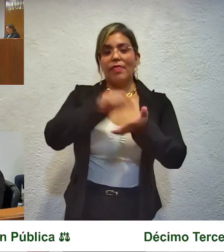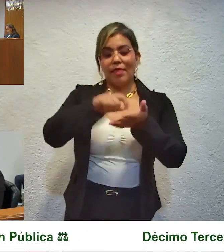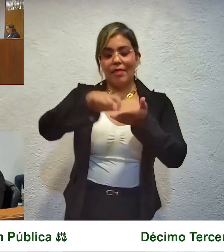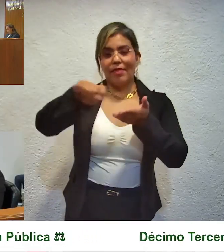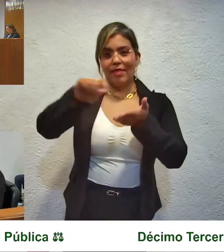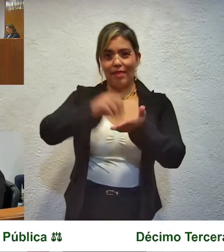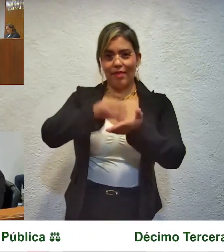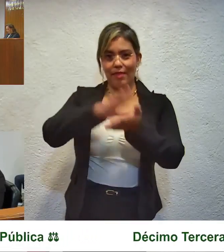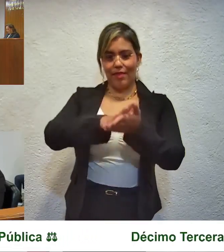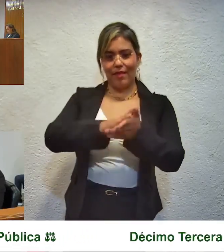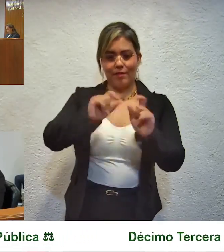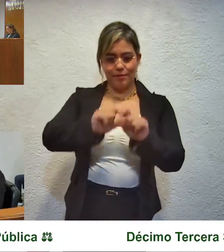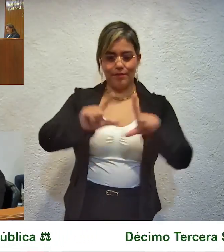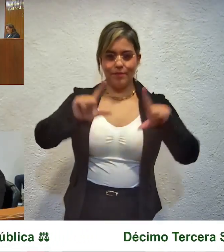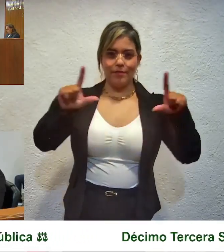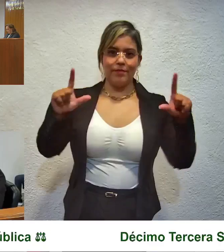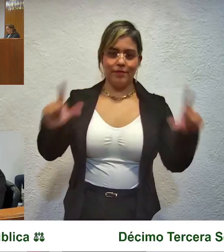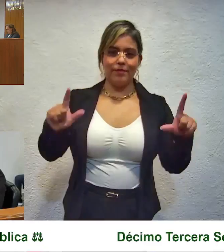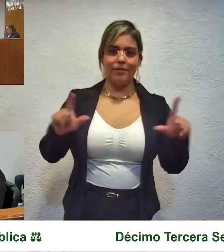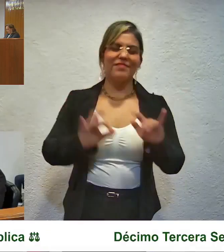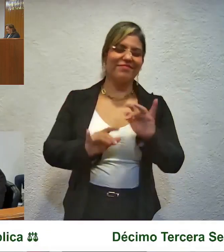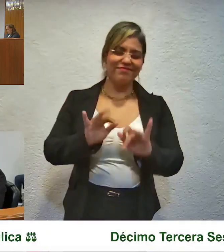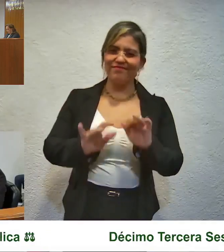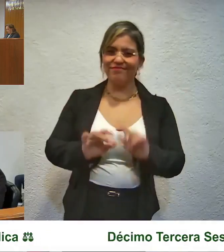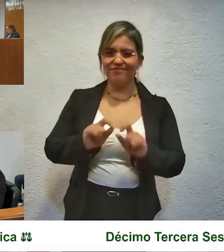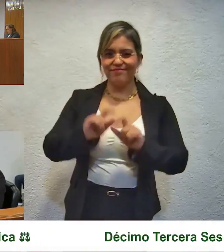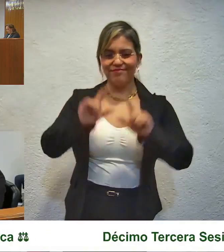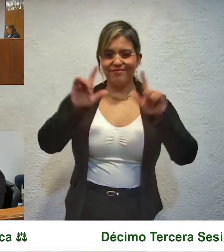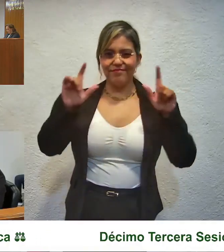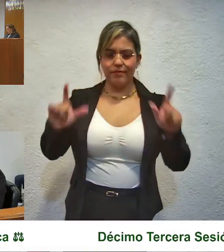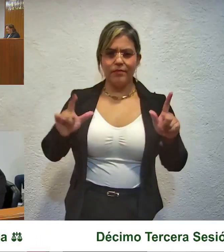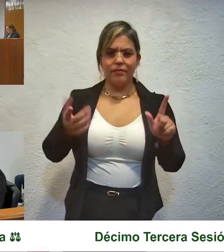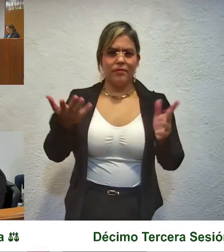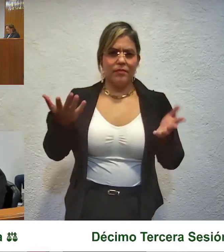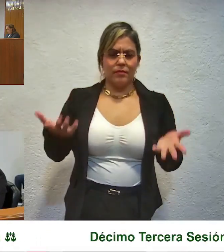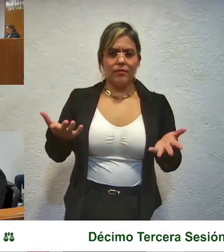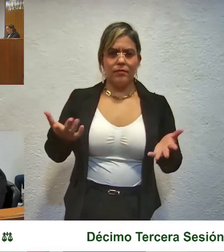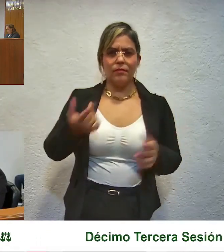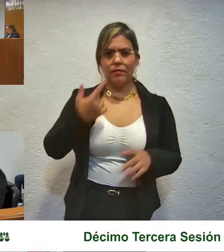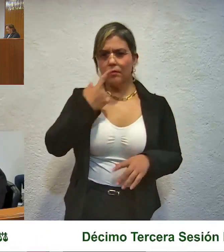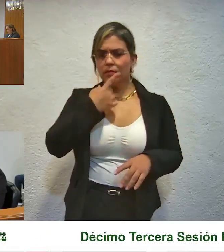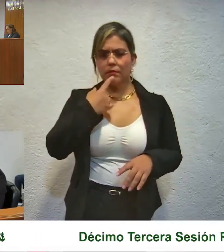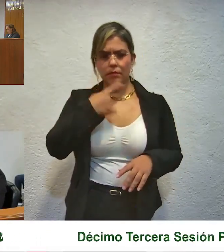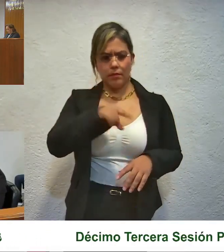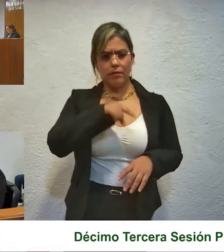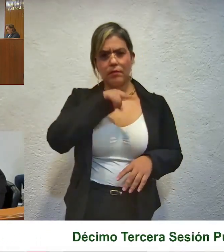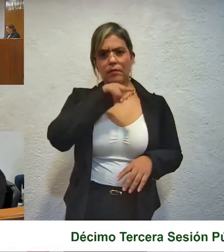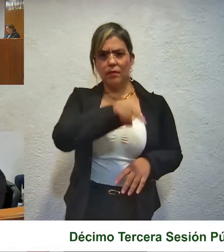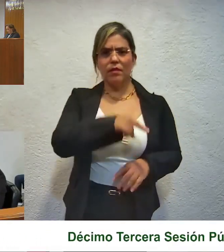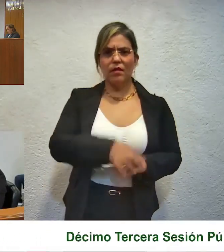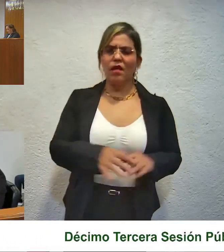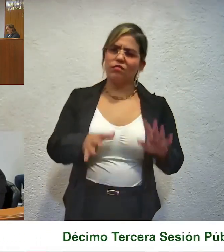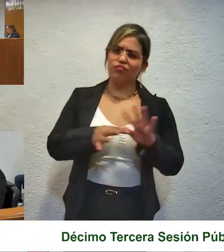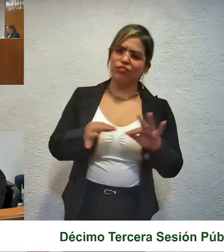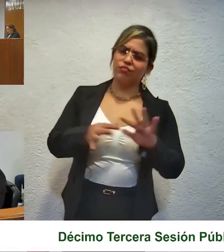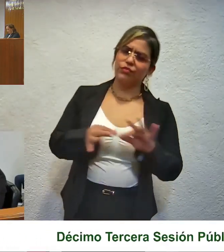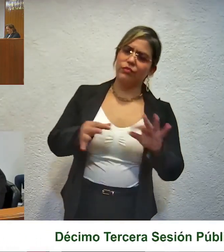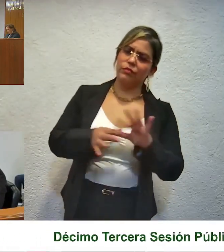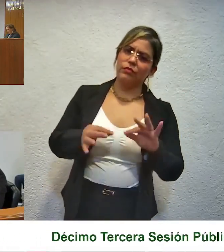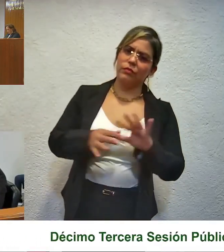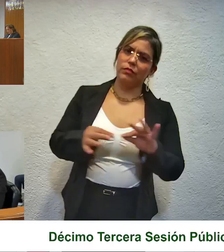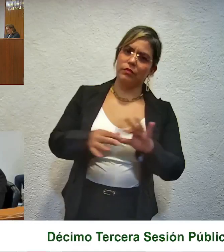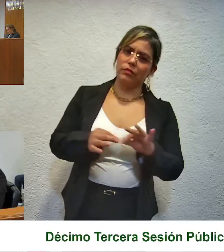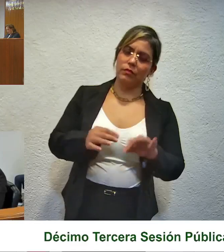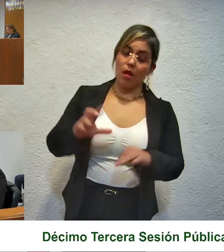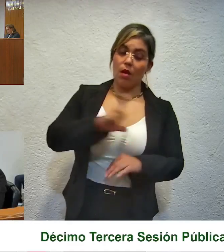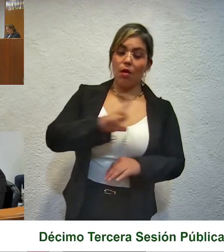Del análisis de su contenido se advierte que el denunciado aparece emitiendo diversas manifestaciones relacionadas con el gobierno